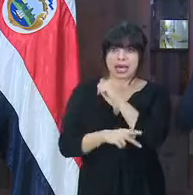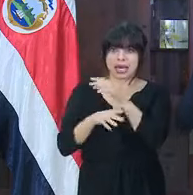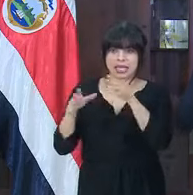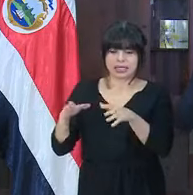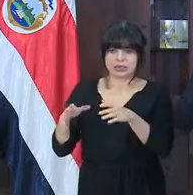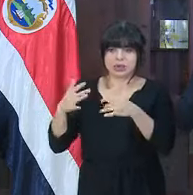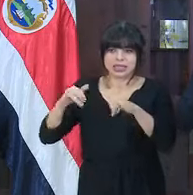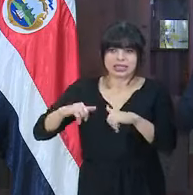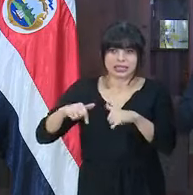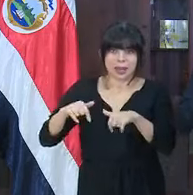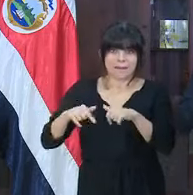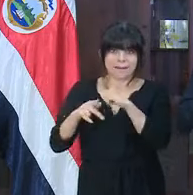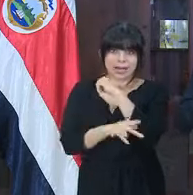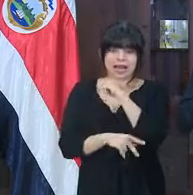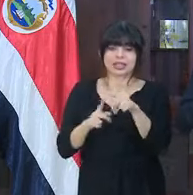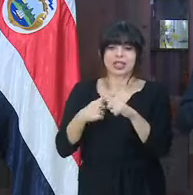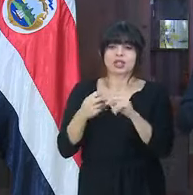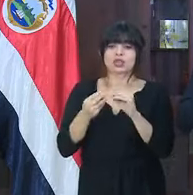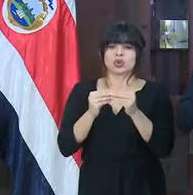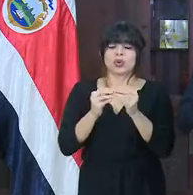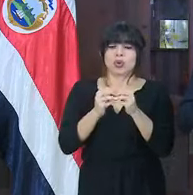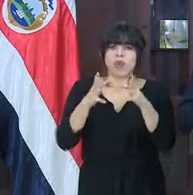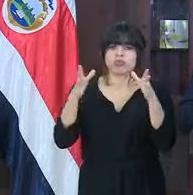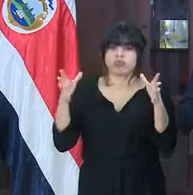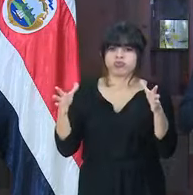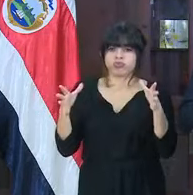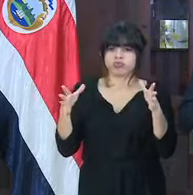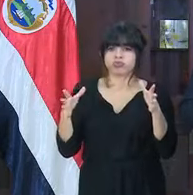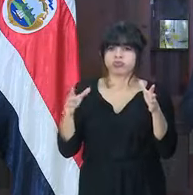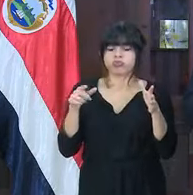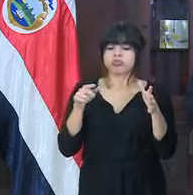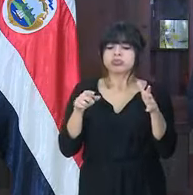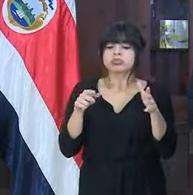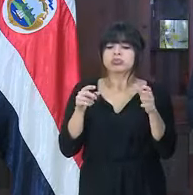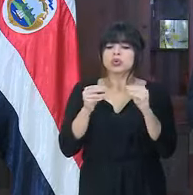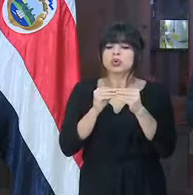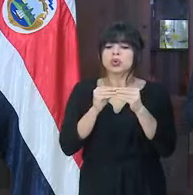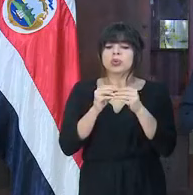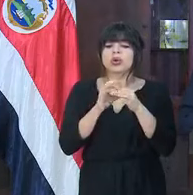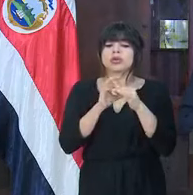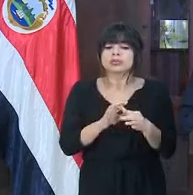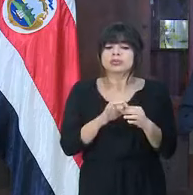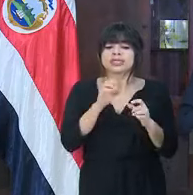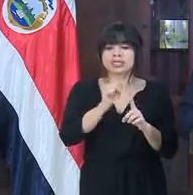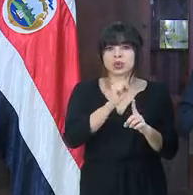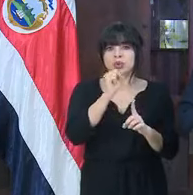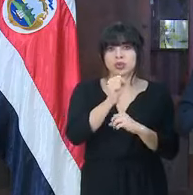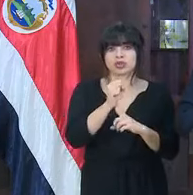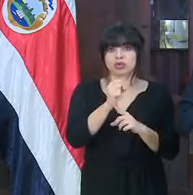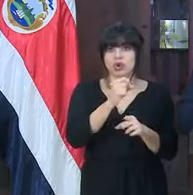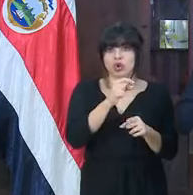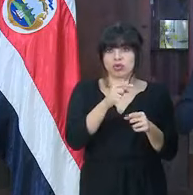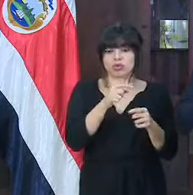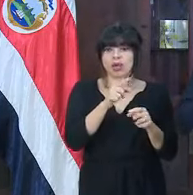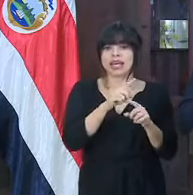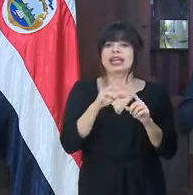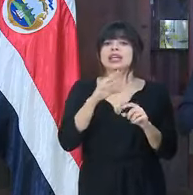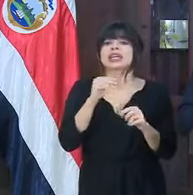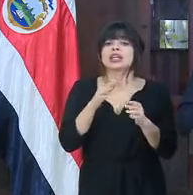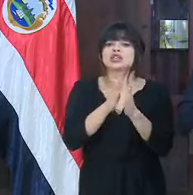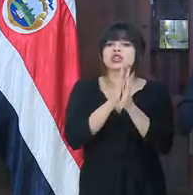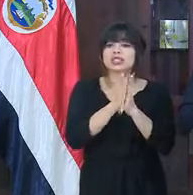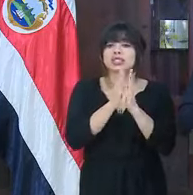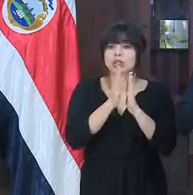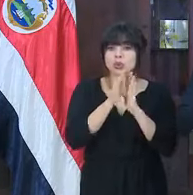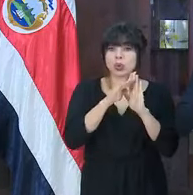se ha inflado el número, digamos, respecto a la situación efectiva en las